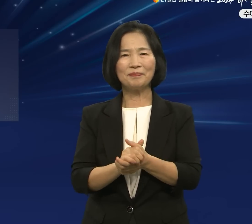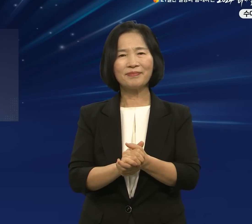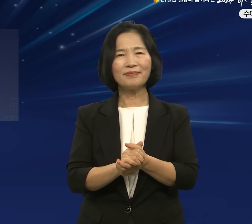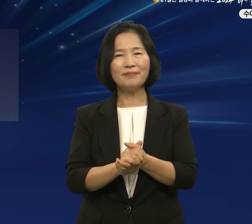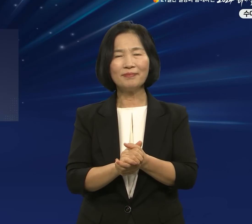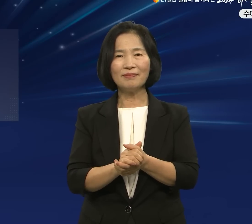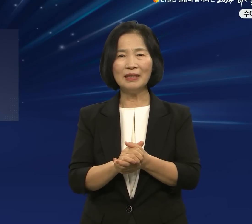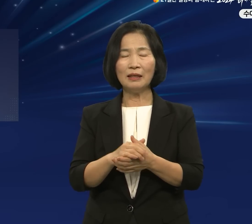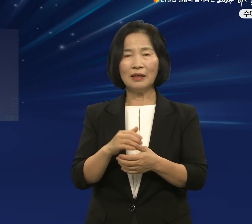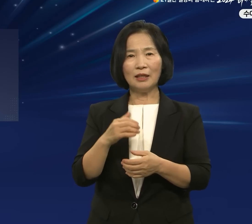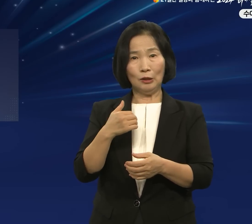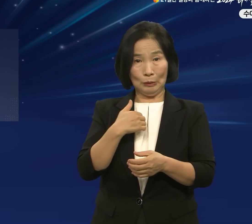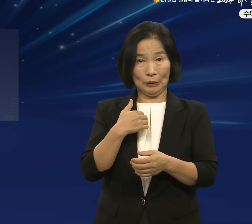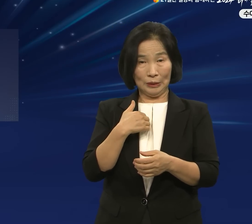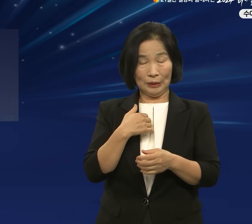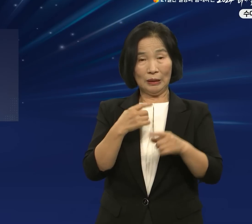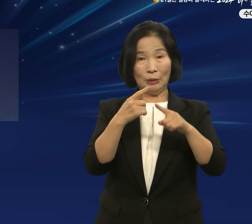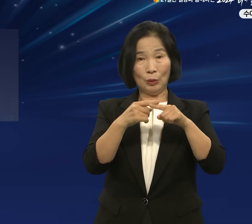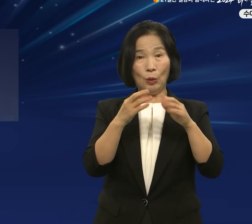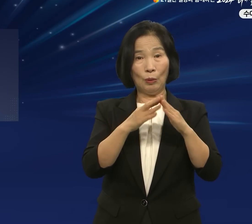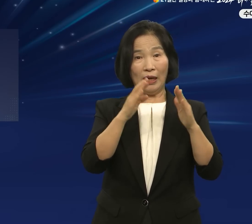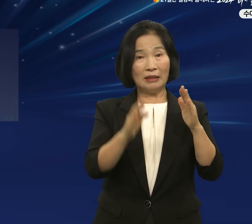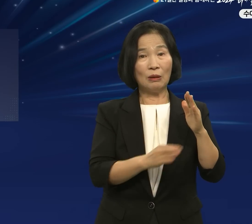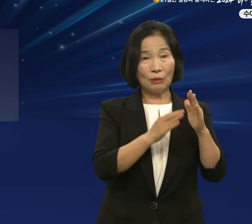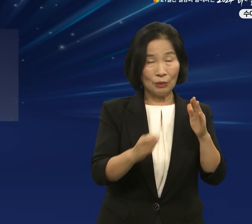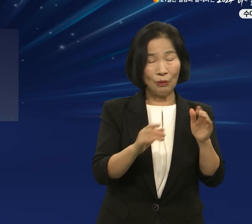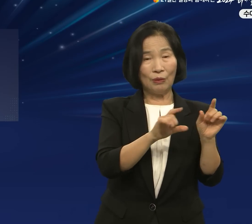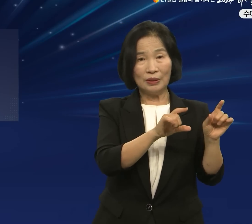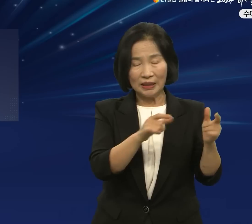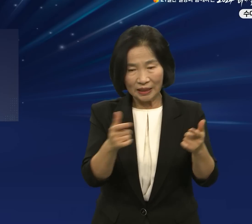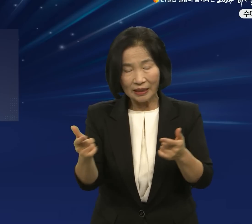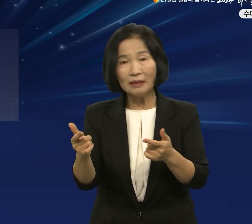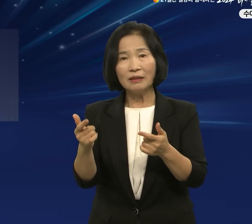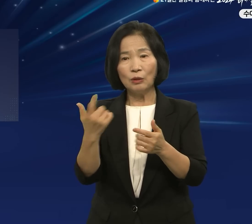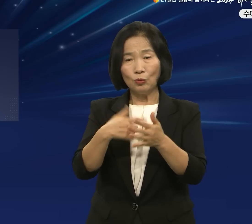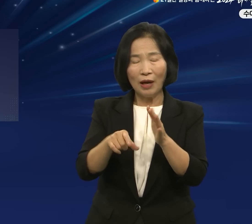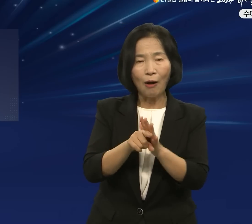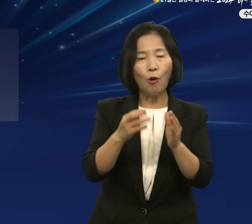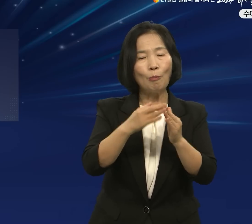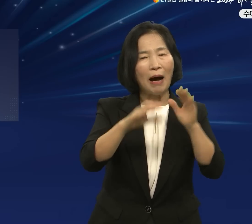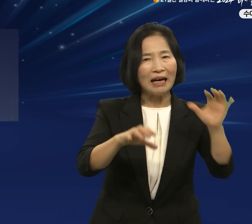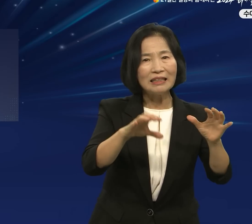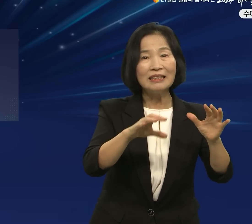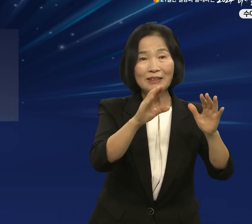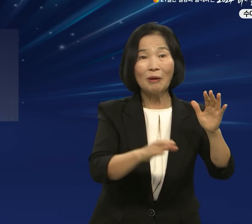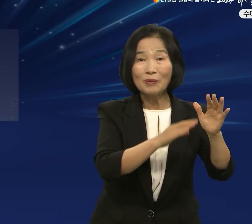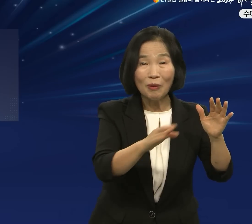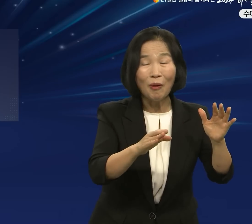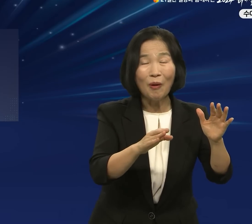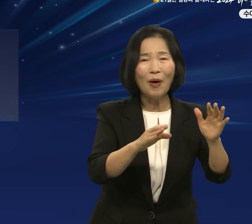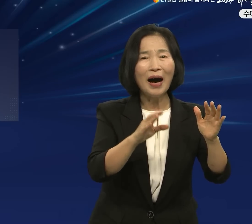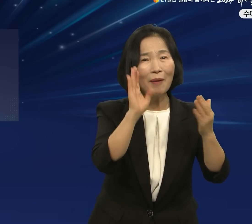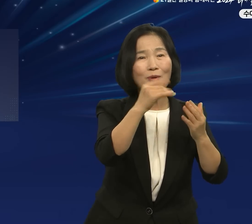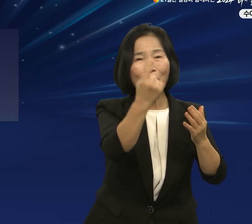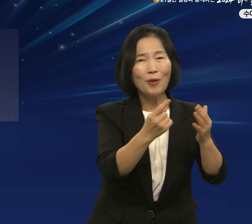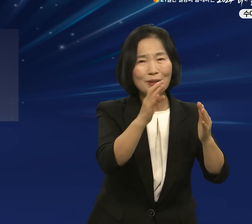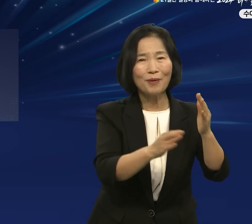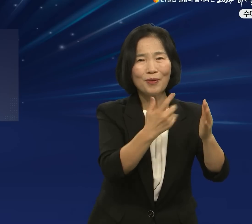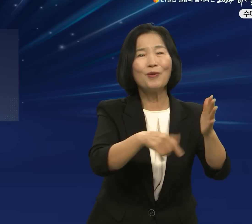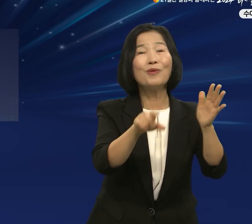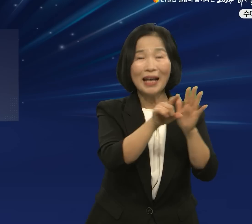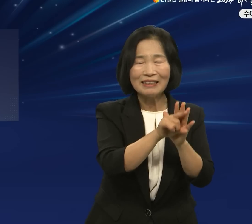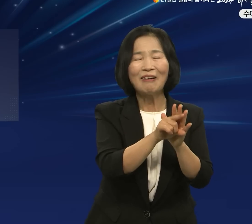저희 성도들은 주민들에게 만날 해줘봐도 쓸데없다고, 목사님 힘드니까, 사모님